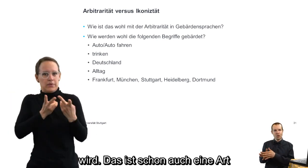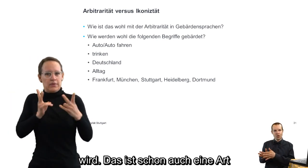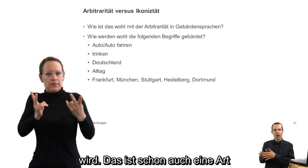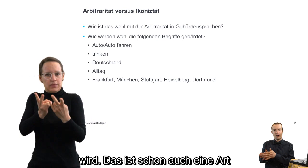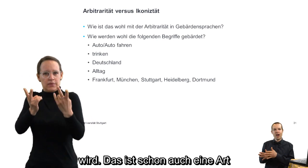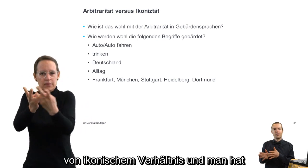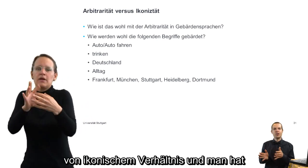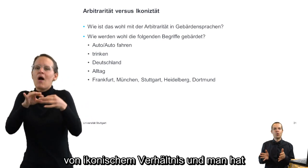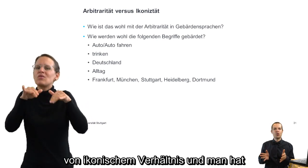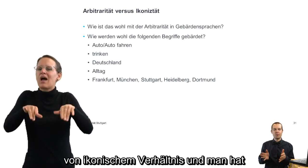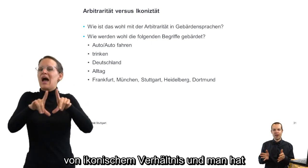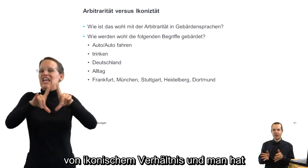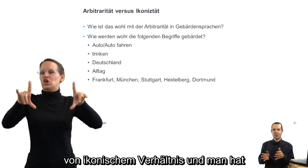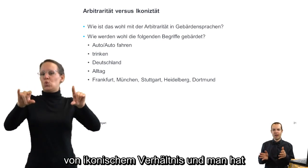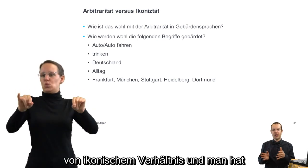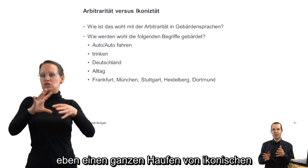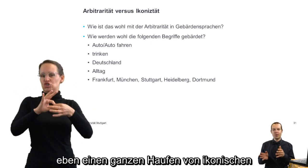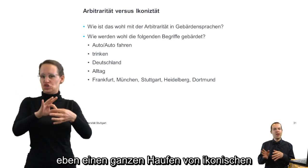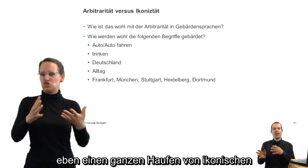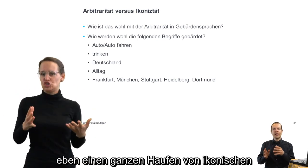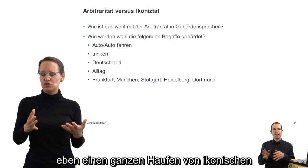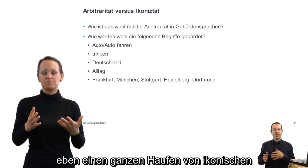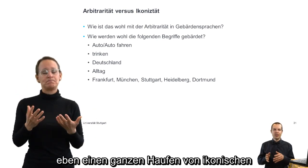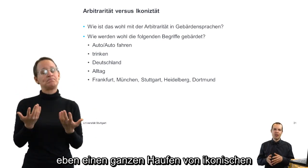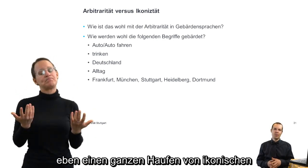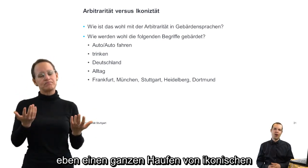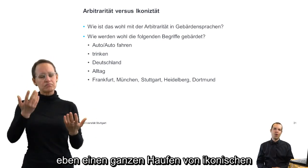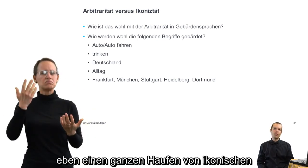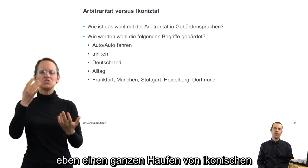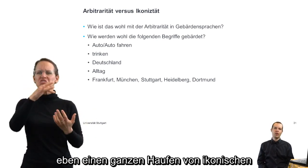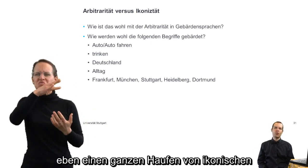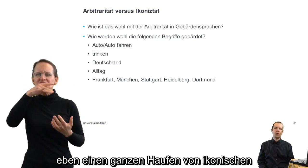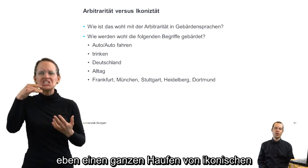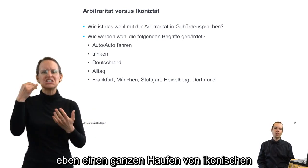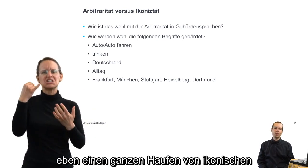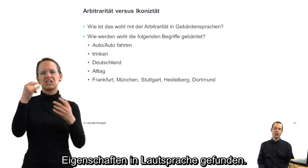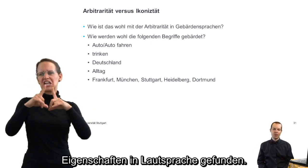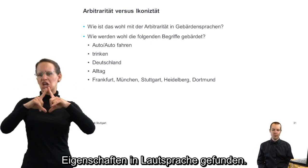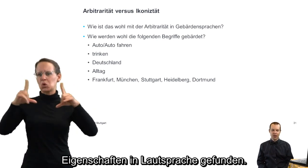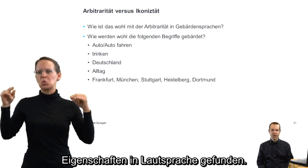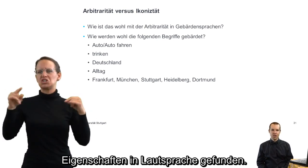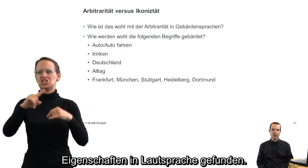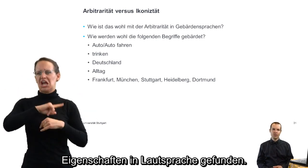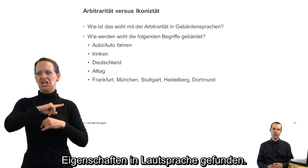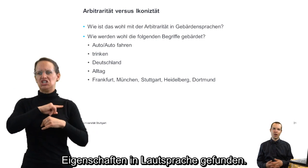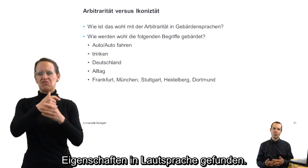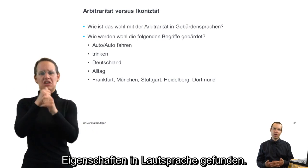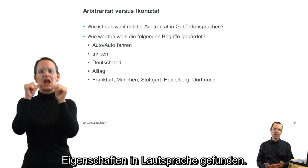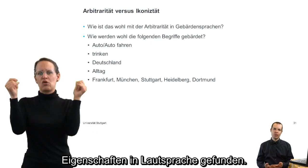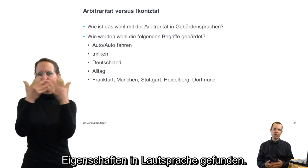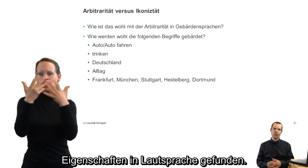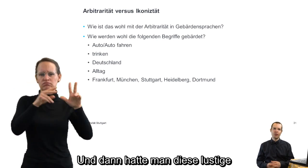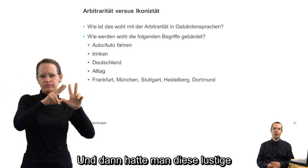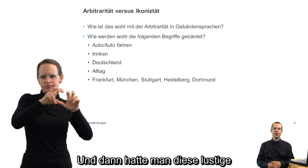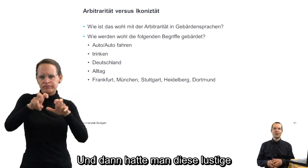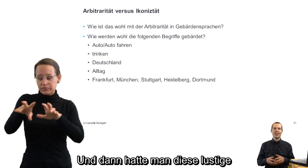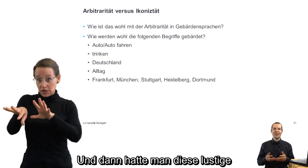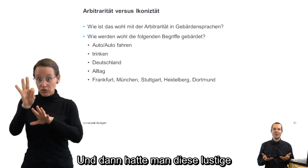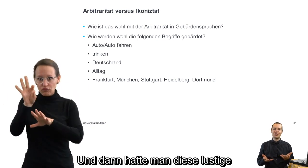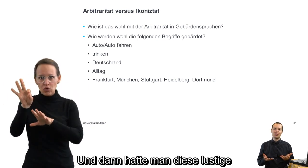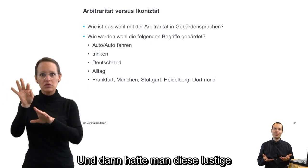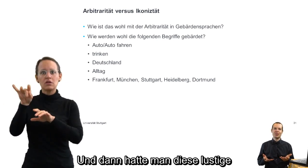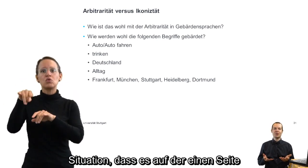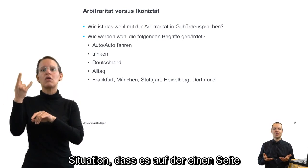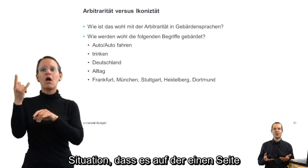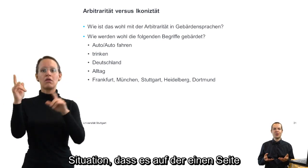Das ist natürlich schon auch eine Art von ikonischen Verhältnissen. Man hat eben einen ganzen Haufen von ikonischen Eigenschaften in Lautsprachen gefunden und dann